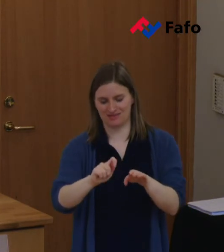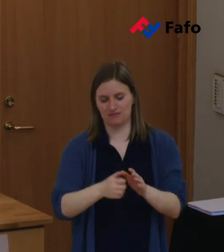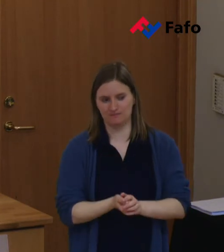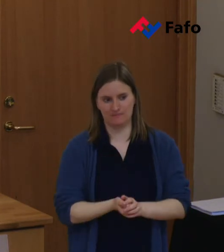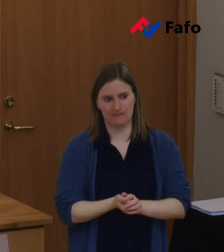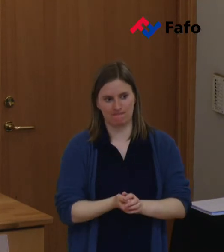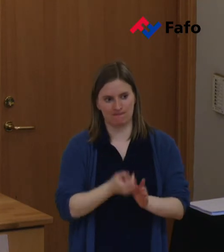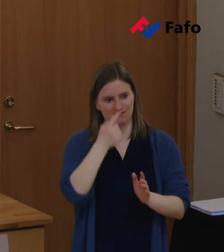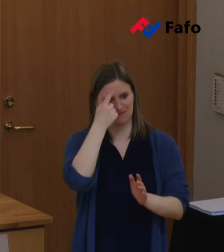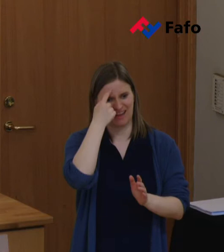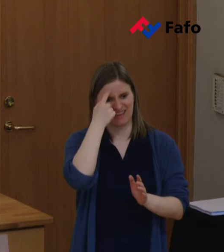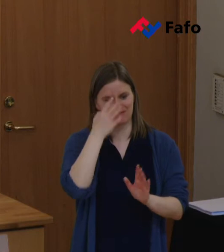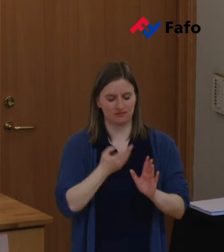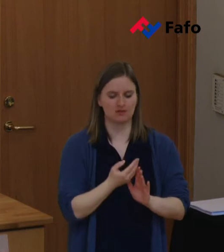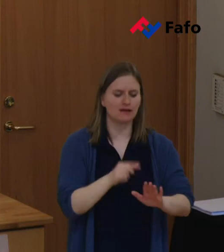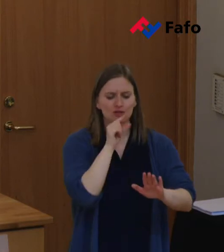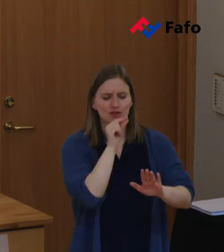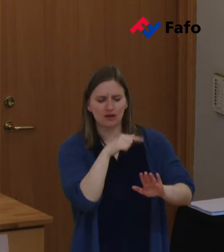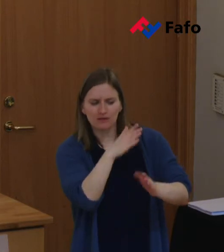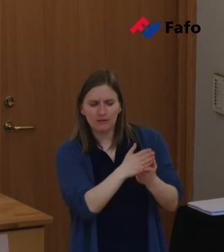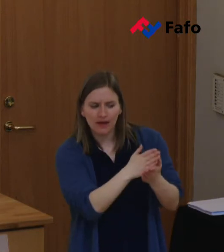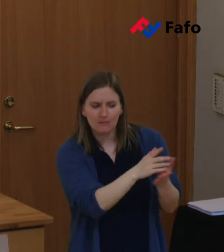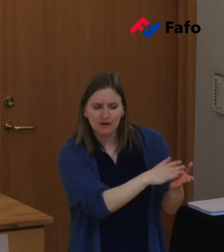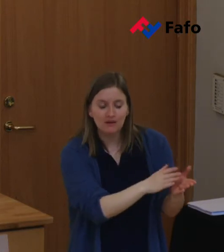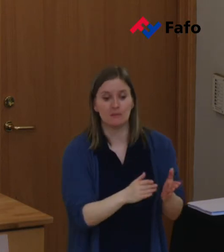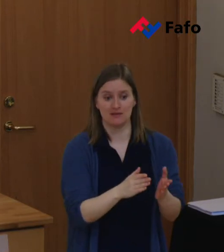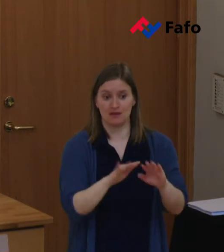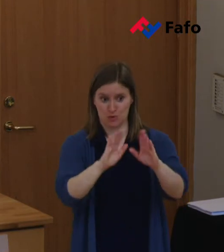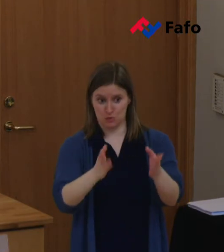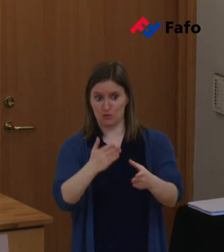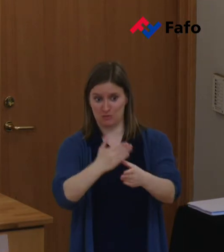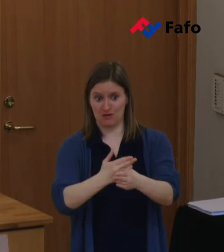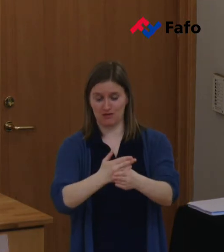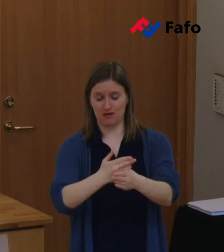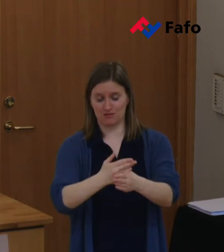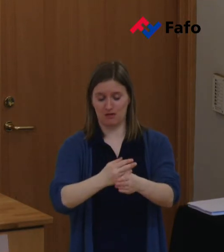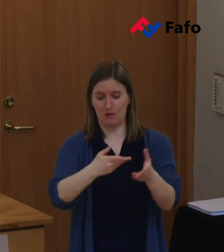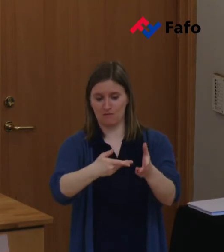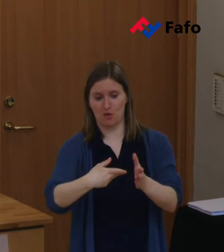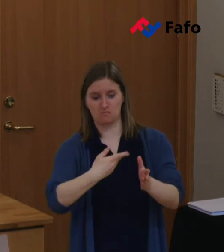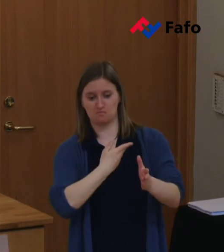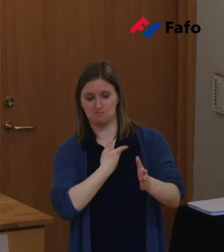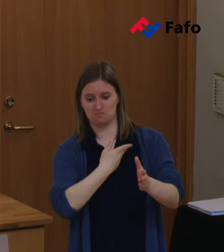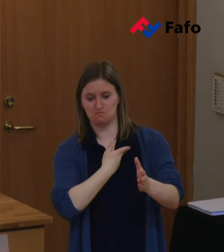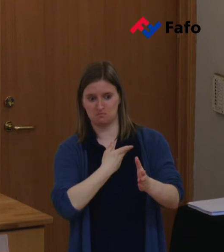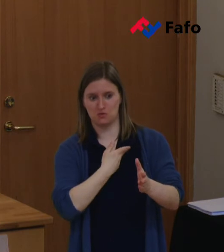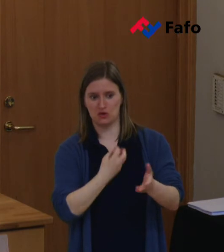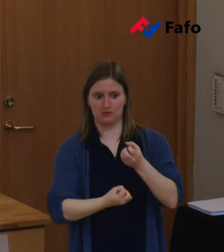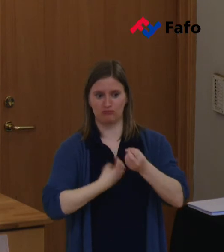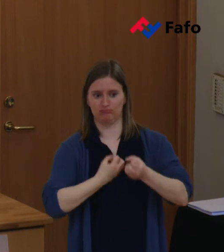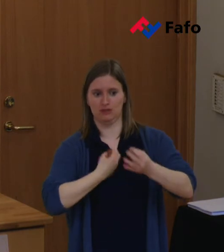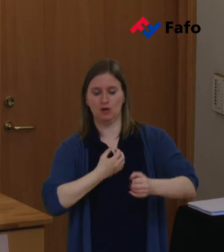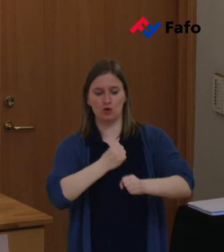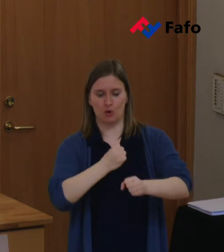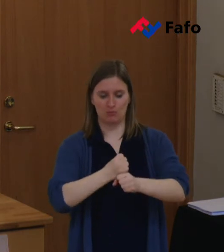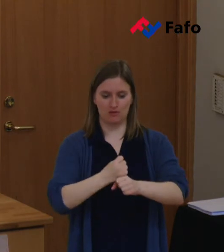enda nærmere på det. Men altså, Husbanken får veldig mat til å jobbe langs de aksene vi jobber,